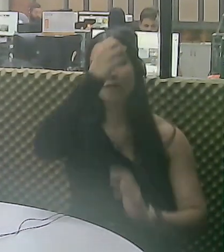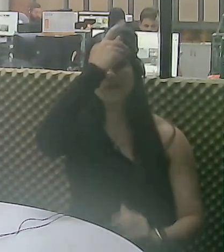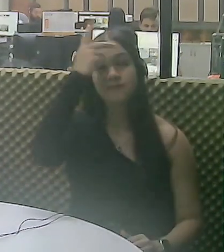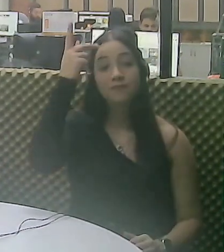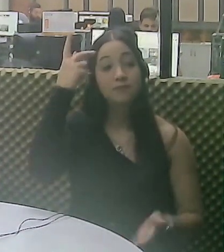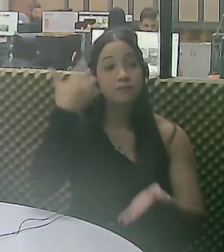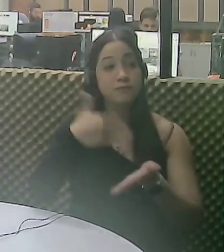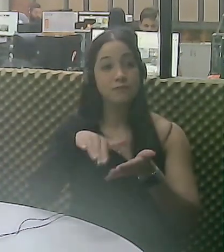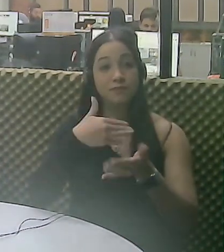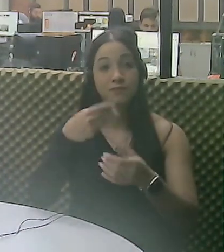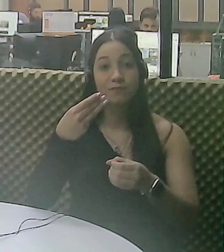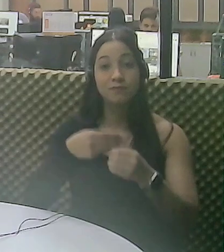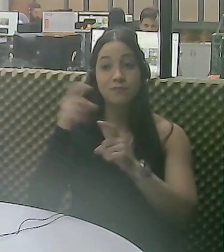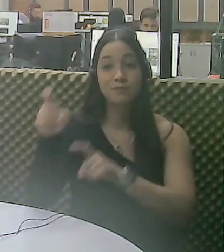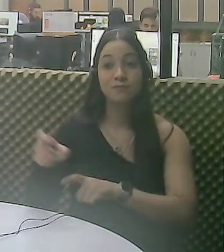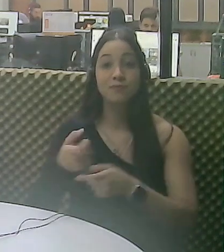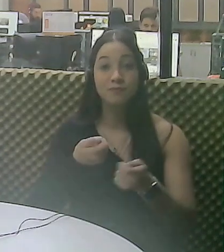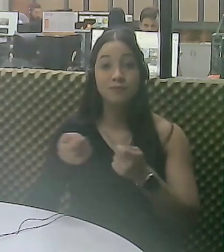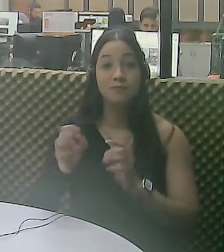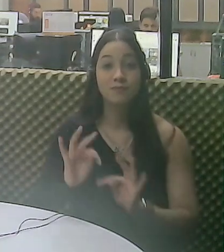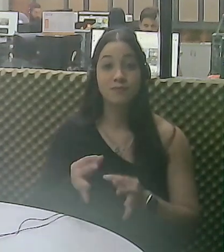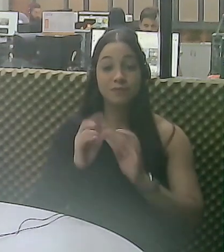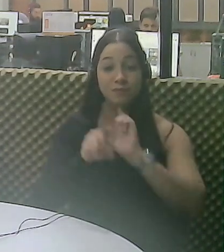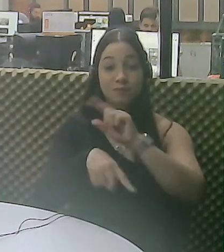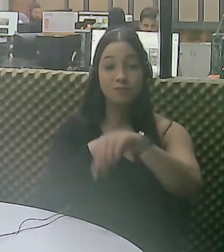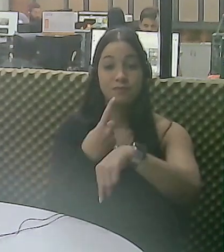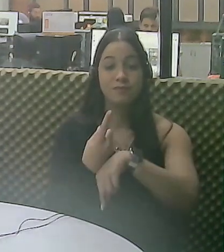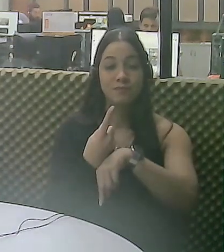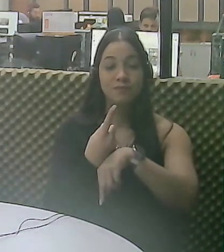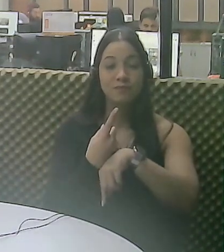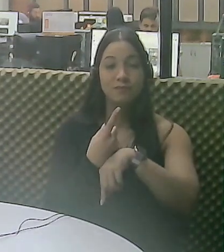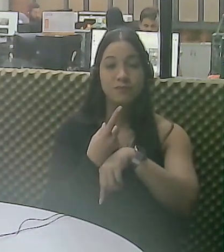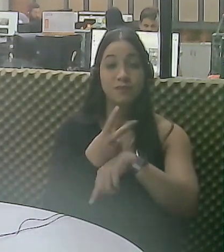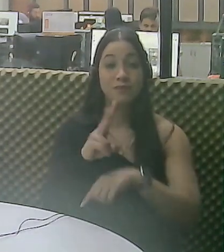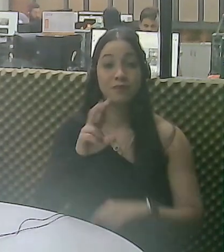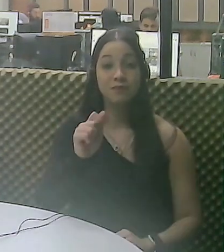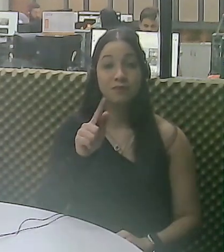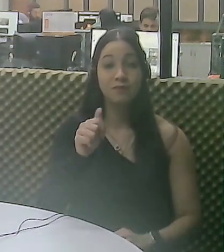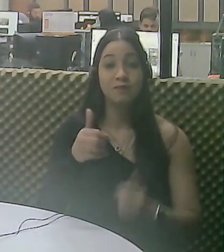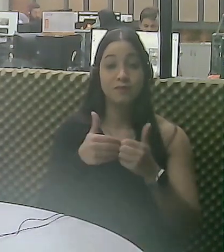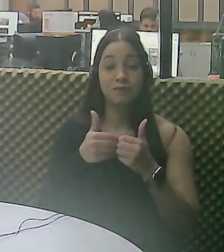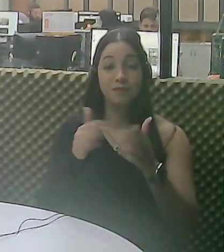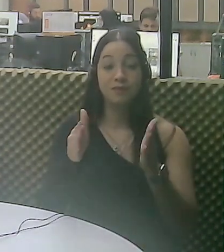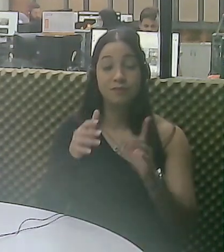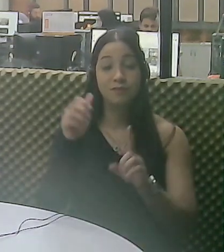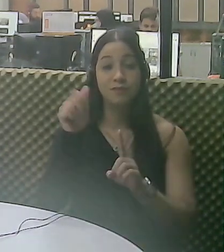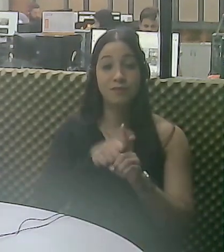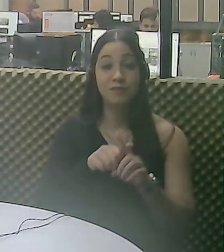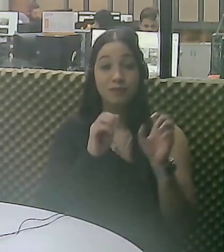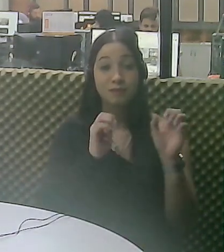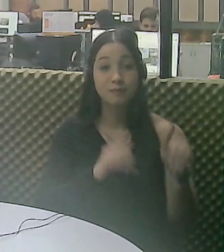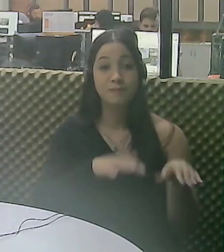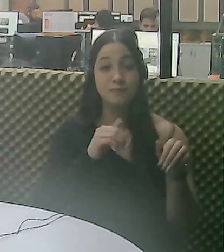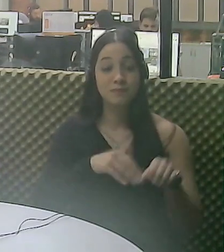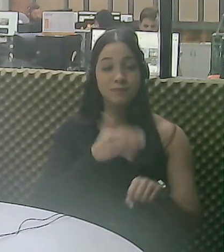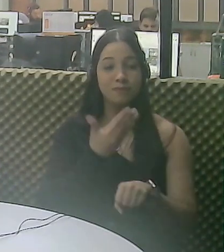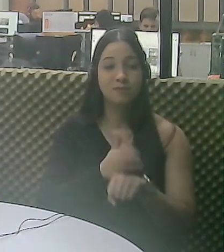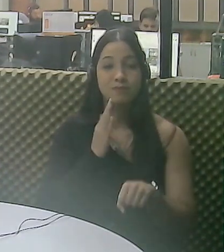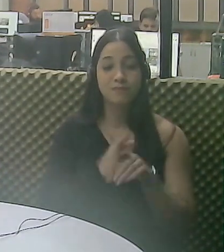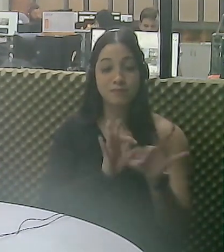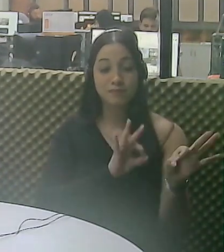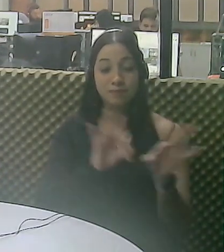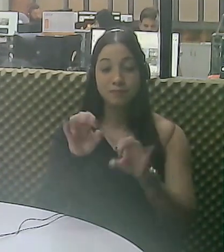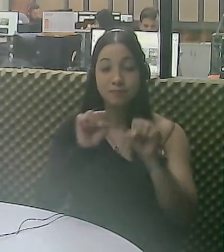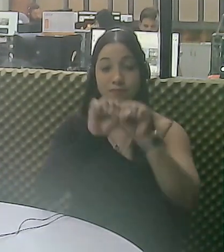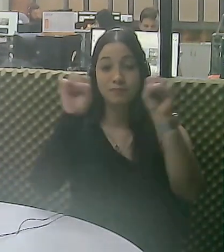meio da Secretaria Municipal de Agronegócio, Economia e Inovação, está com vagas abertas para a turma de setembro do treinamento Montagem